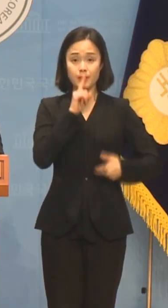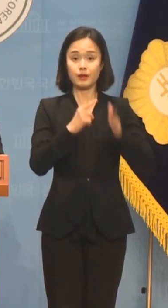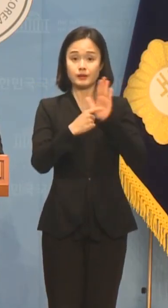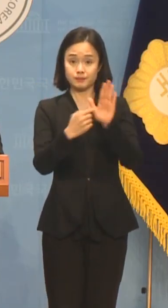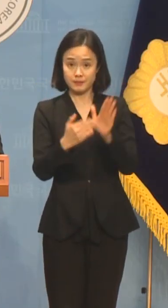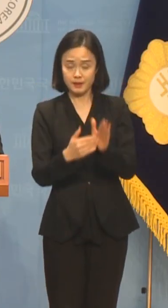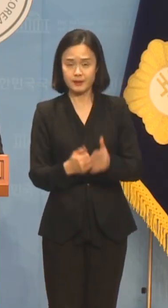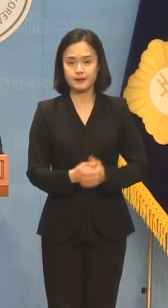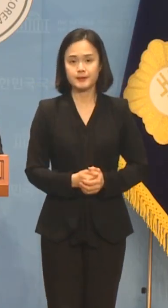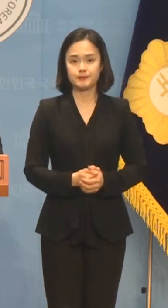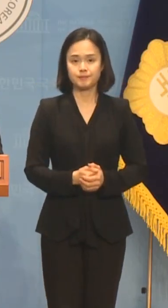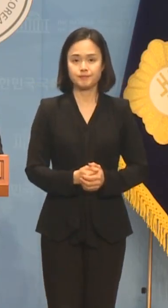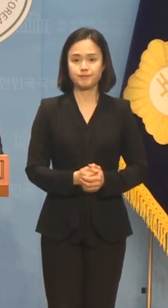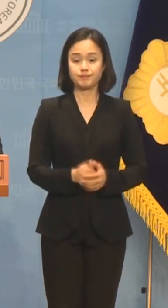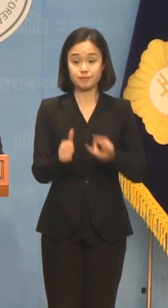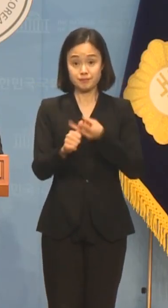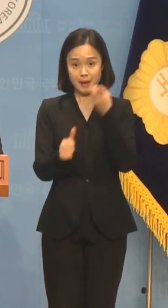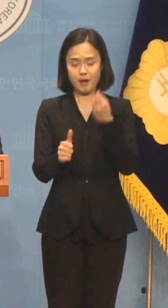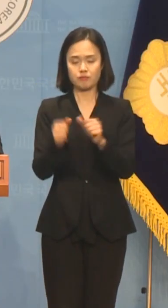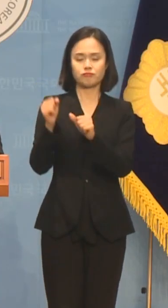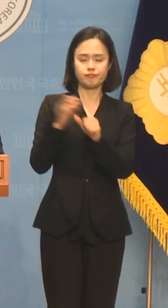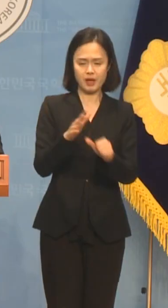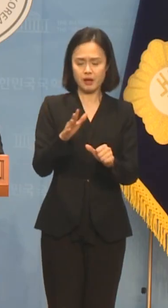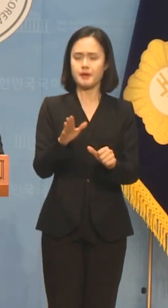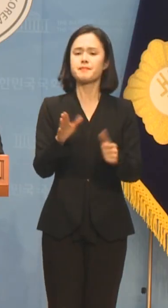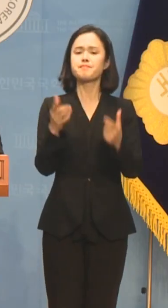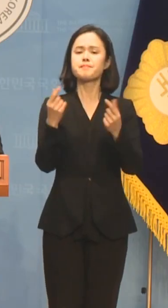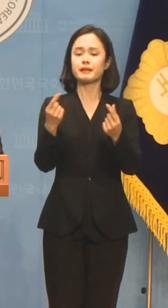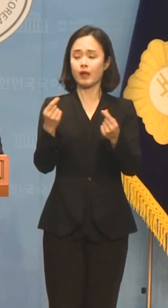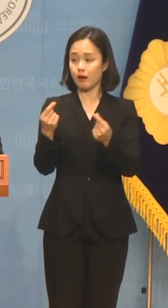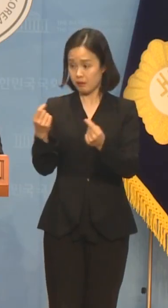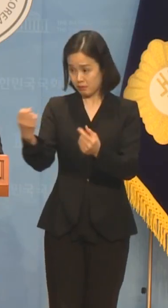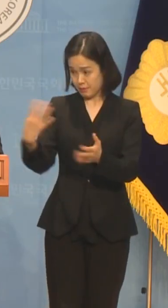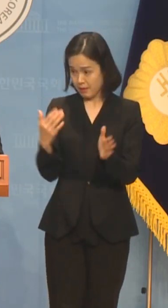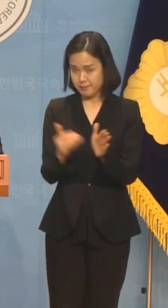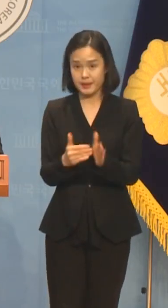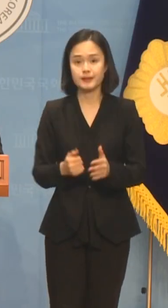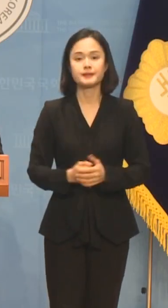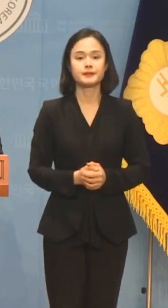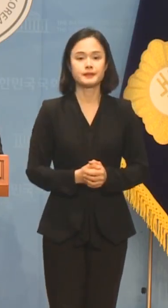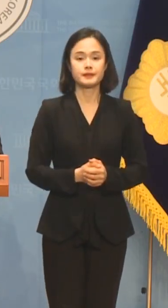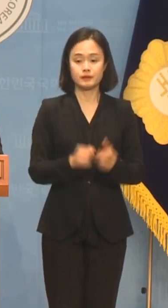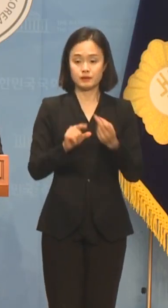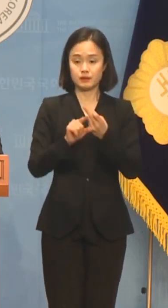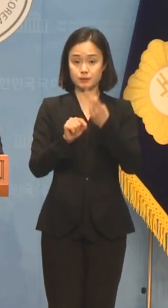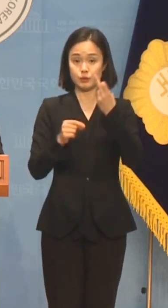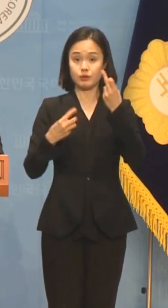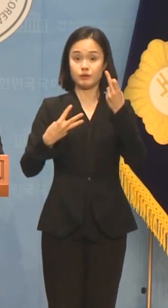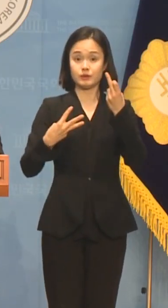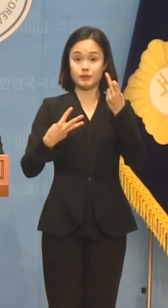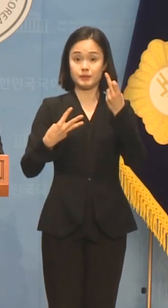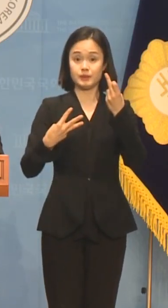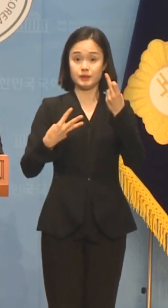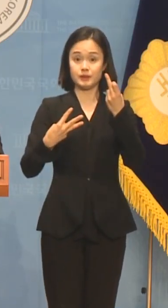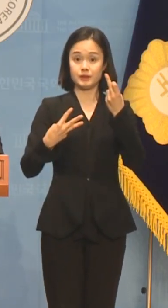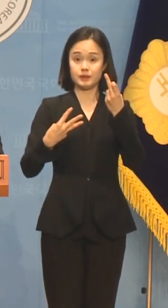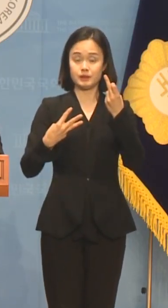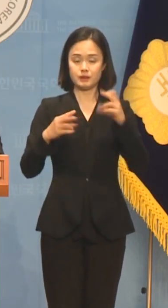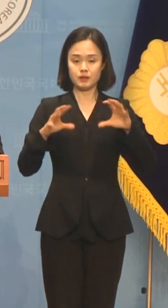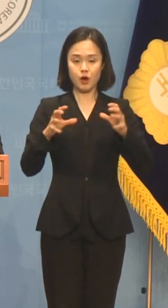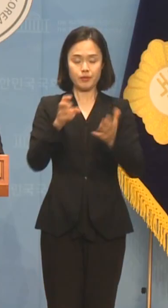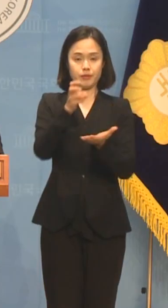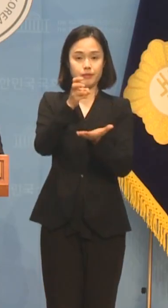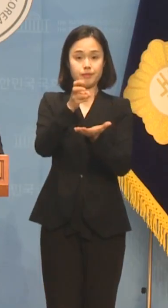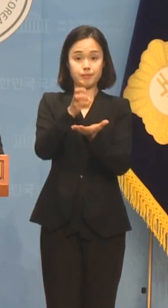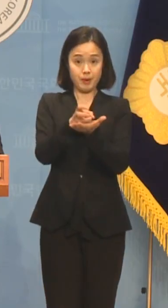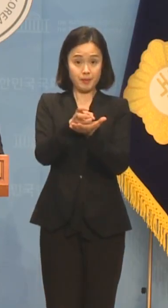대통령 윤석열의 파면 여부를 결정하는 기준은 지난해 12월 3일 비상계엄 선포가 헌법과